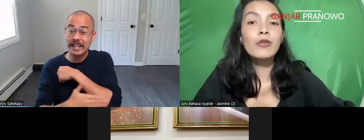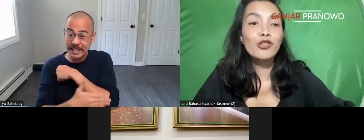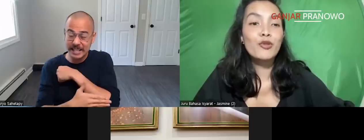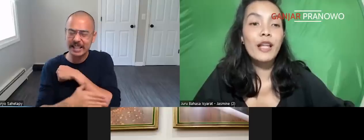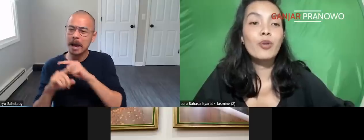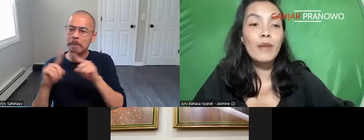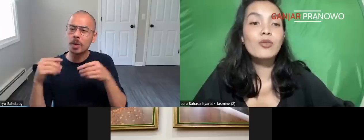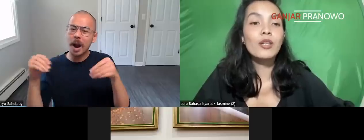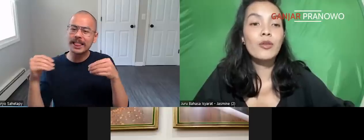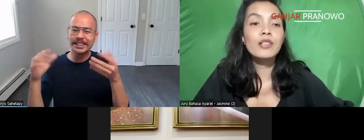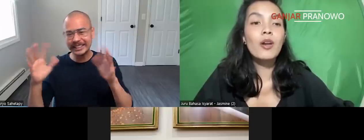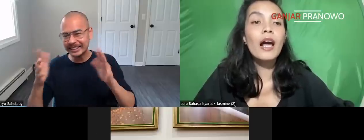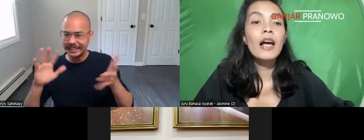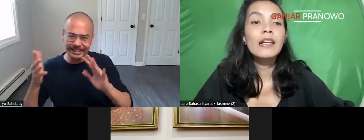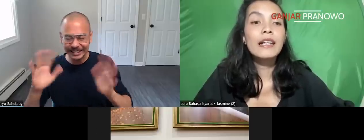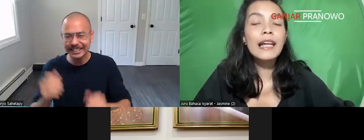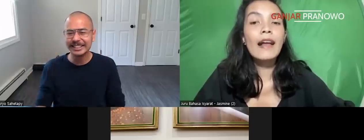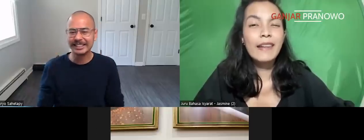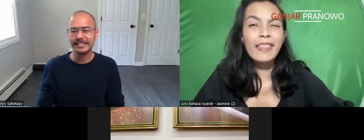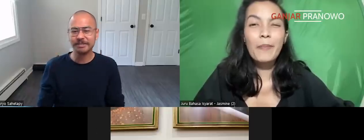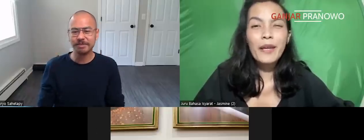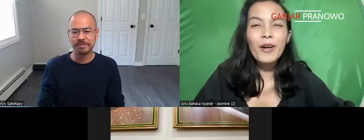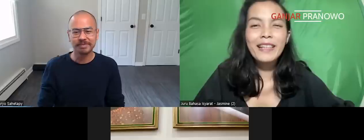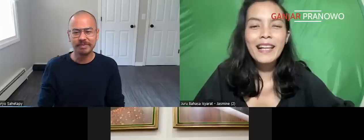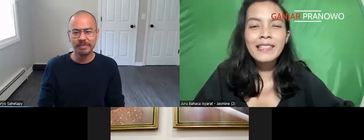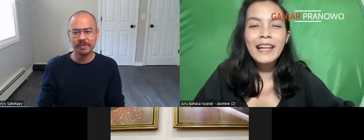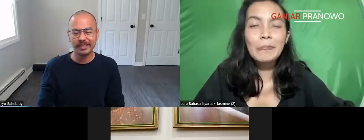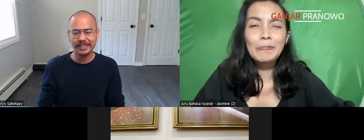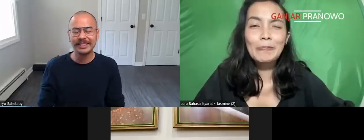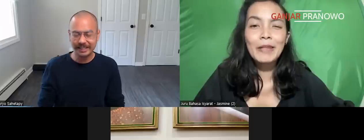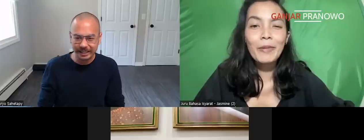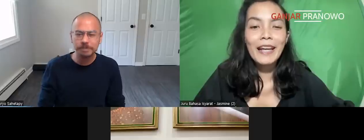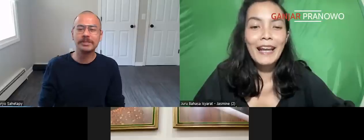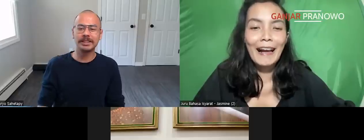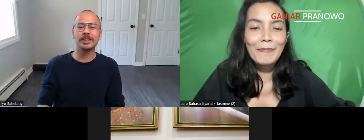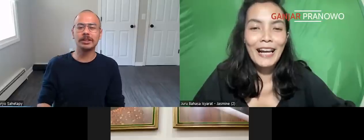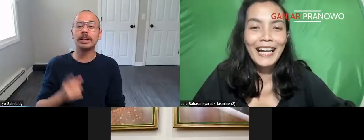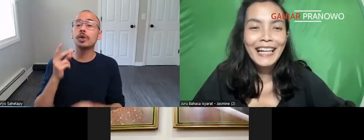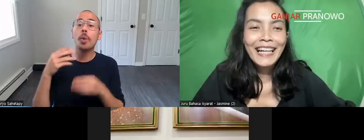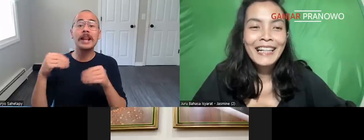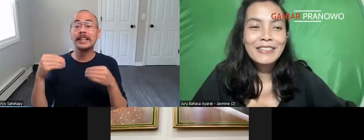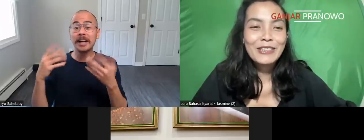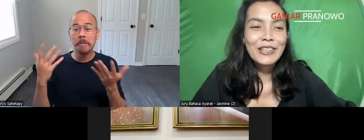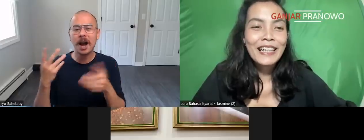enggak bisa atau kesulitan buat masuk gitu ya Sekolah Negeri ada tapi kualitasnya dipertanyakan